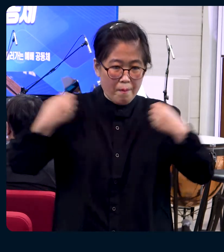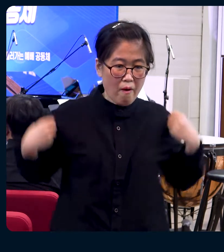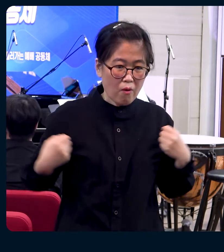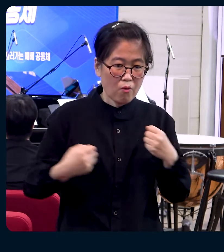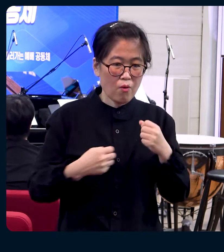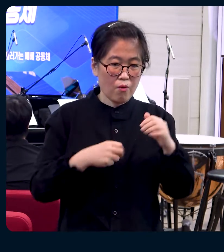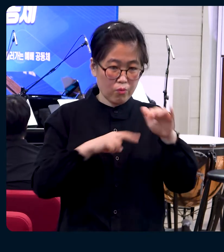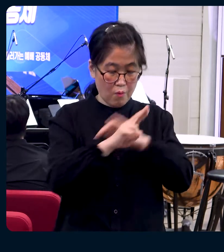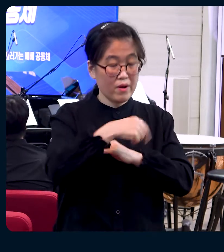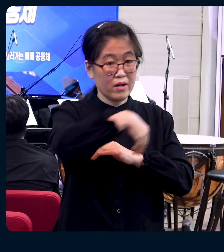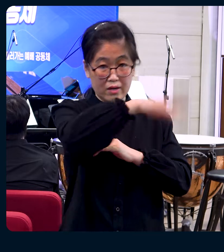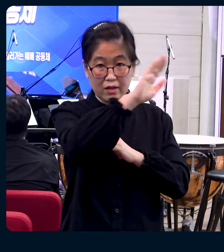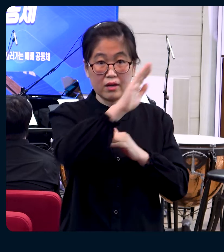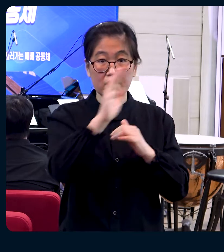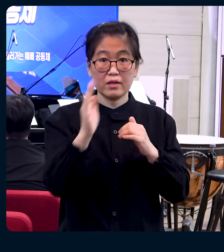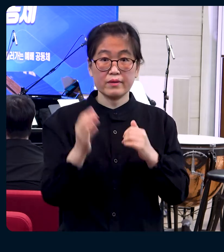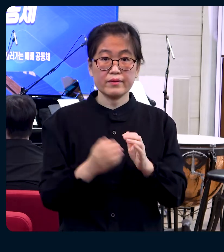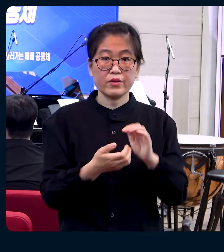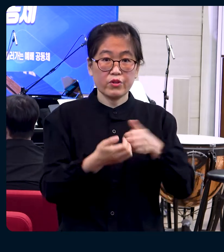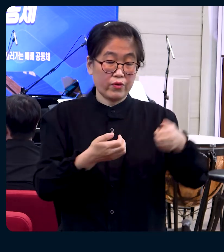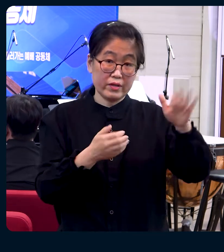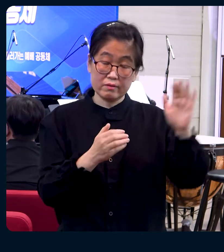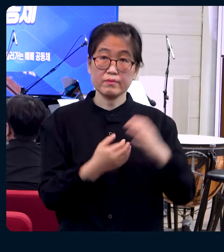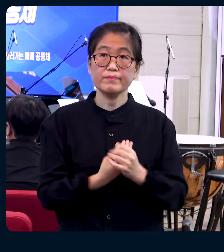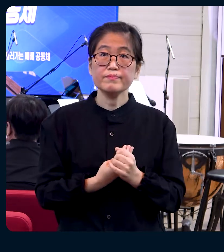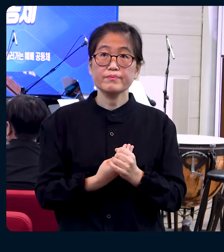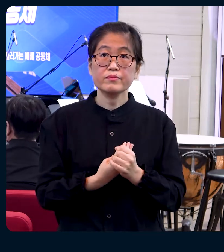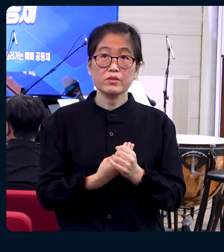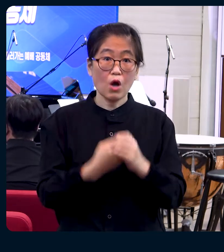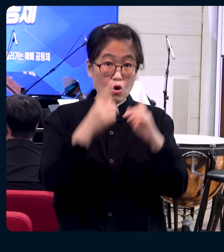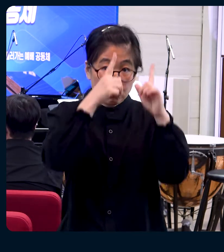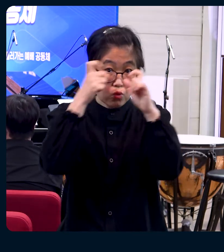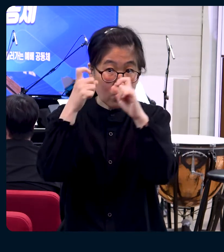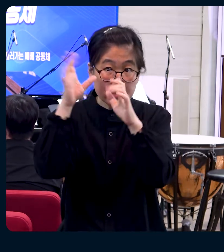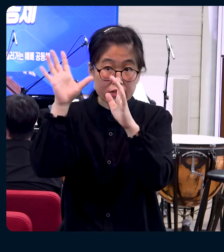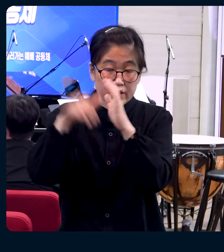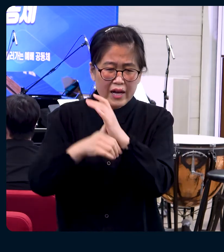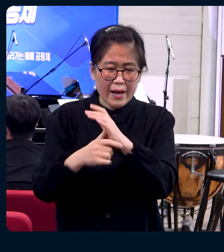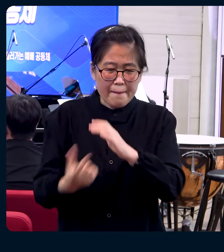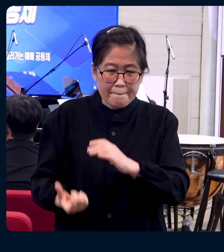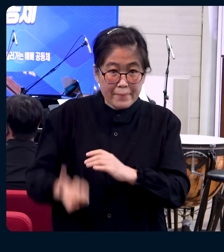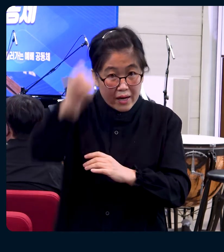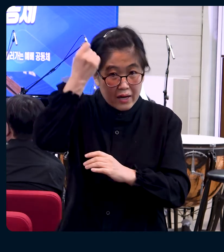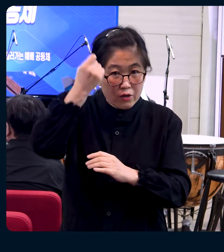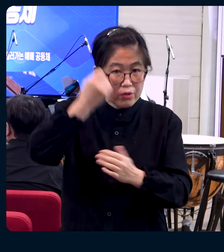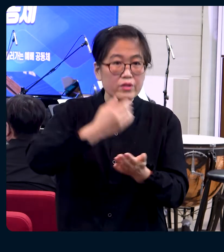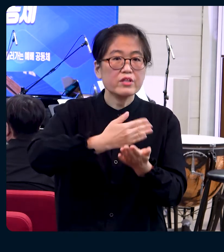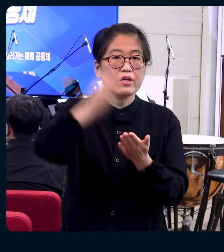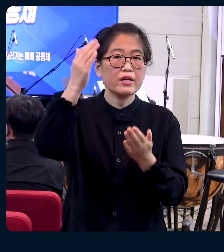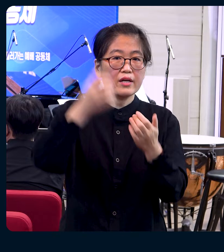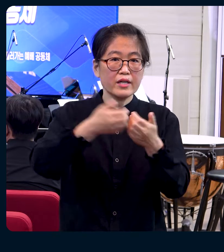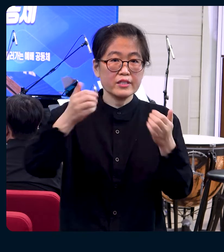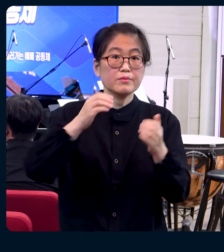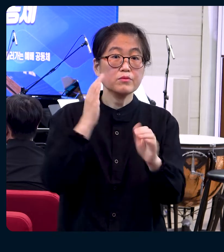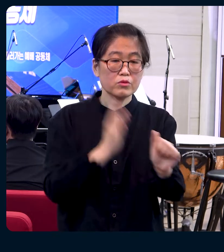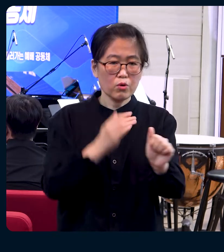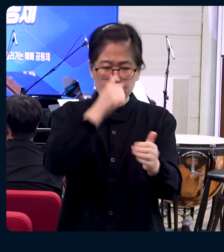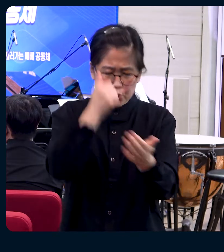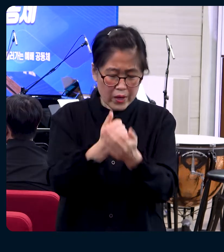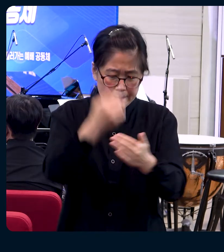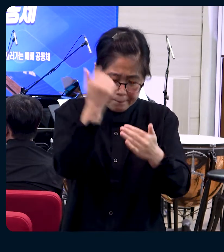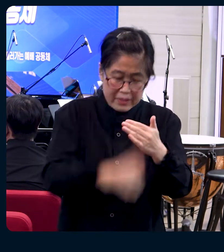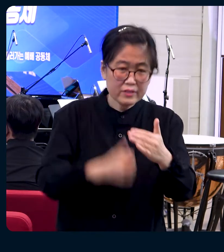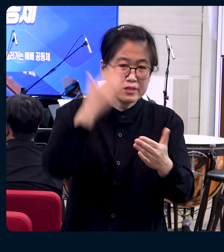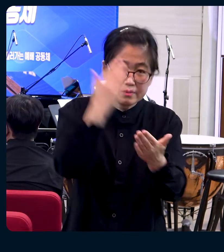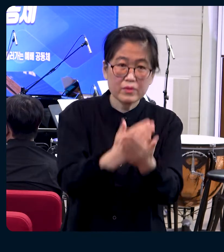겉옷을 벗고 매니저의 겉옷을 벗고 그 자리를 떠납니다. 여러분 유혹이 올 때는 즉시 떠나기를 바랍니다. 거기서 죄